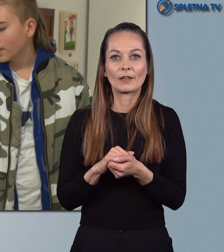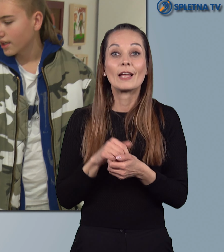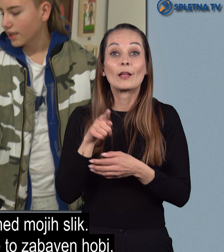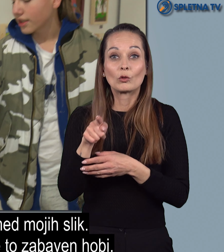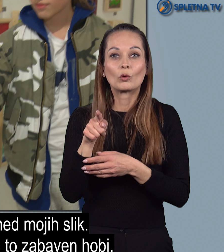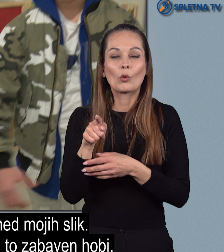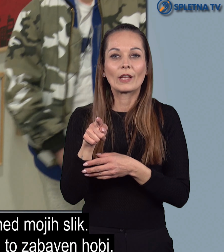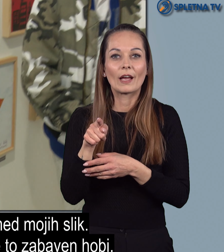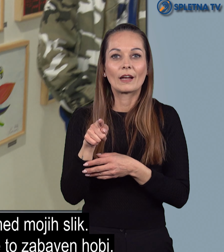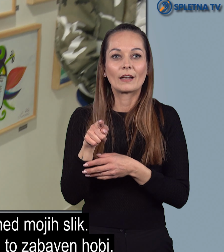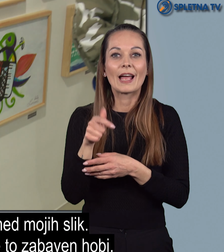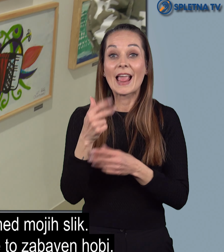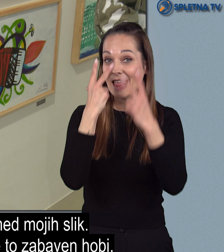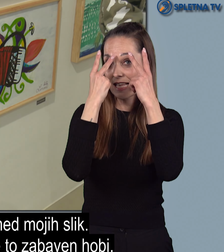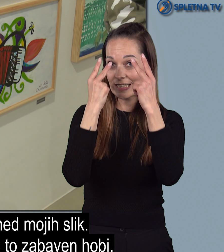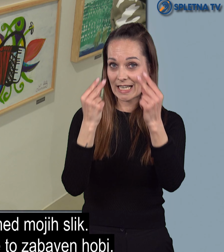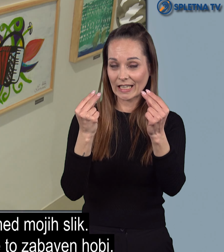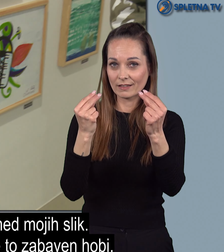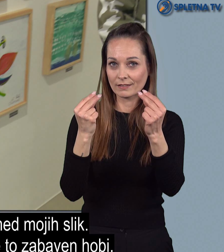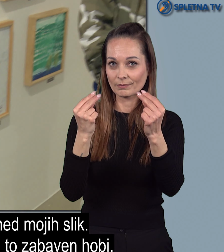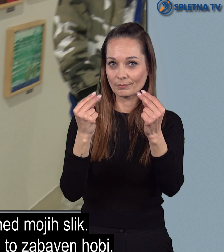To je ena izmed mojih slik in